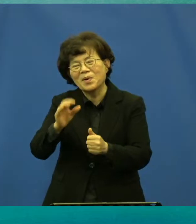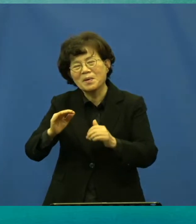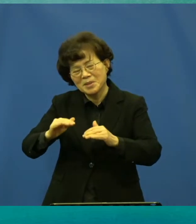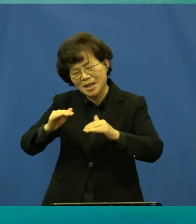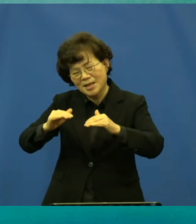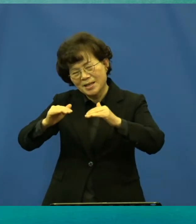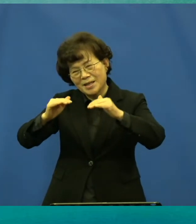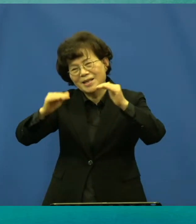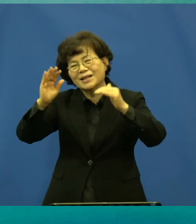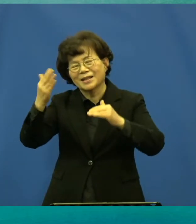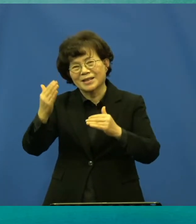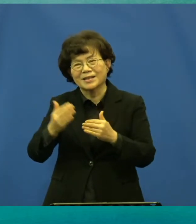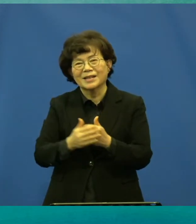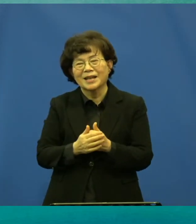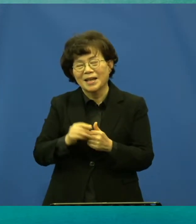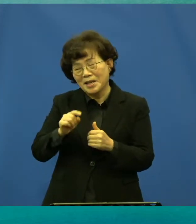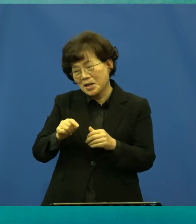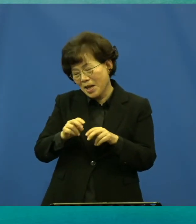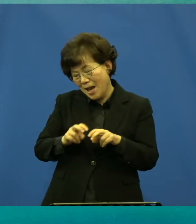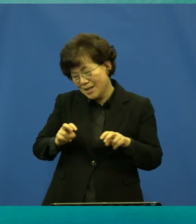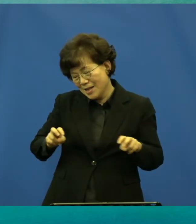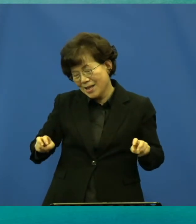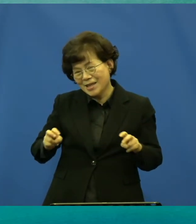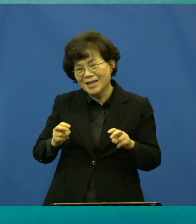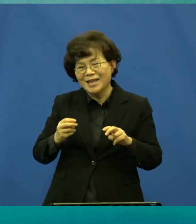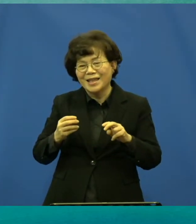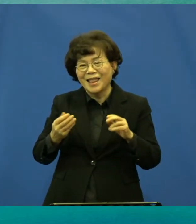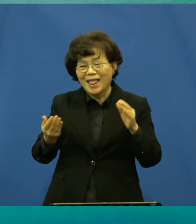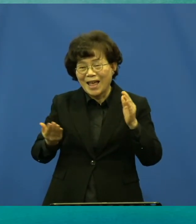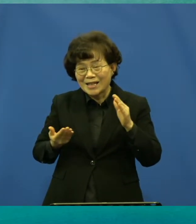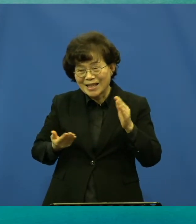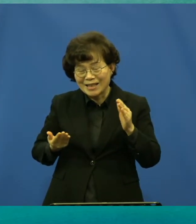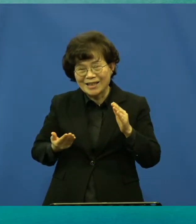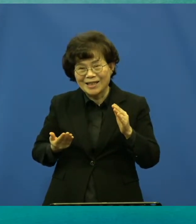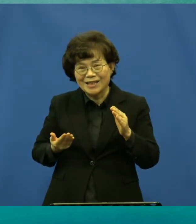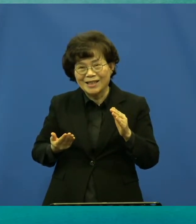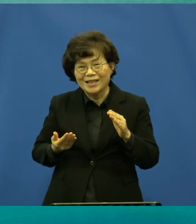나와 있는 아이들은 다른 아이들이지.